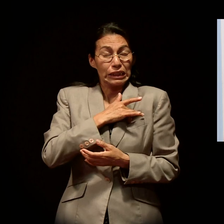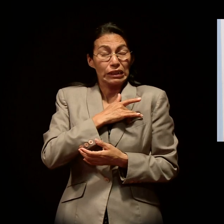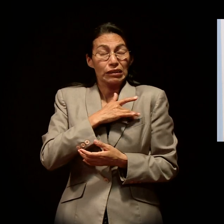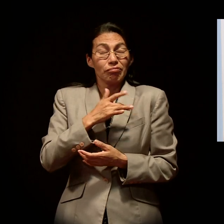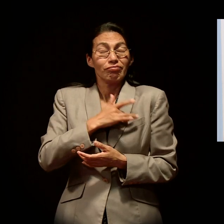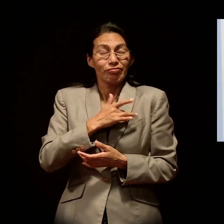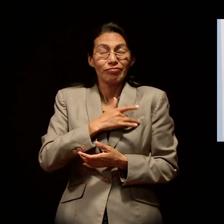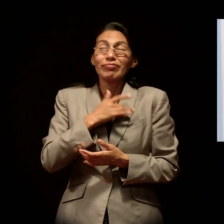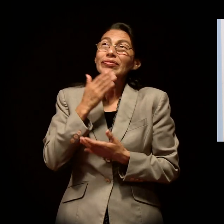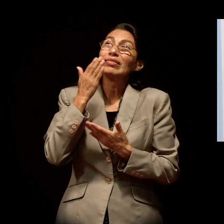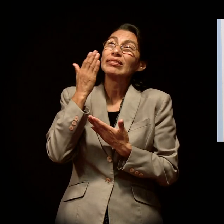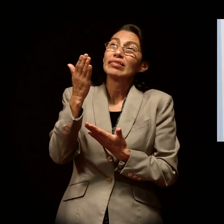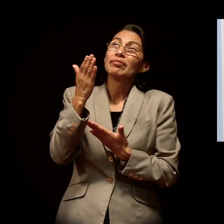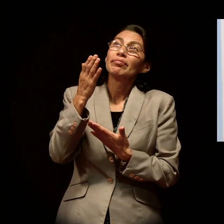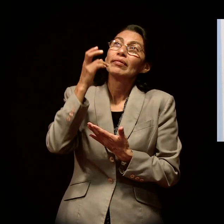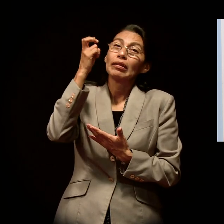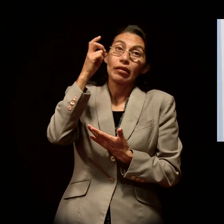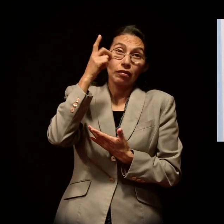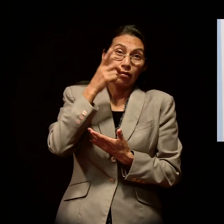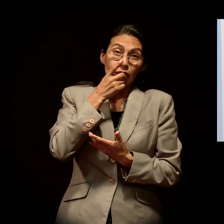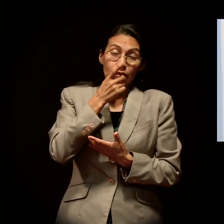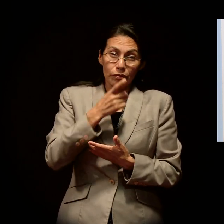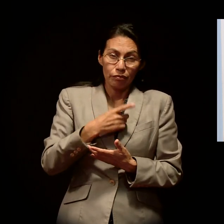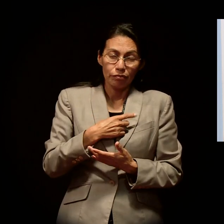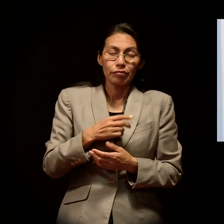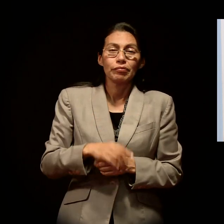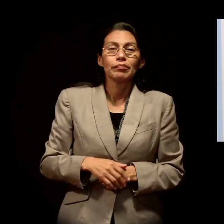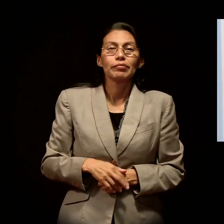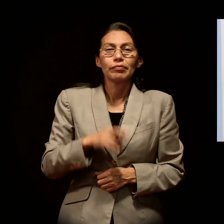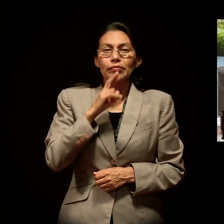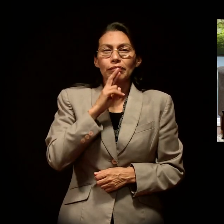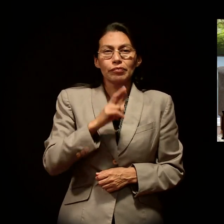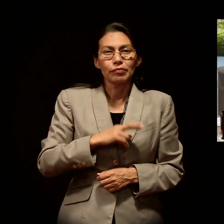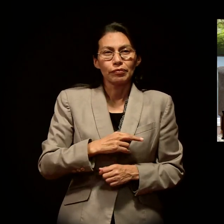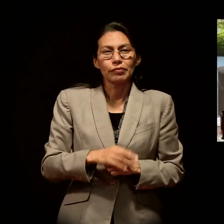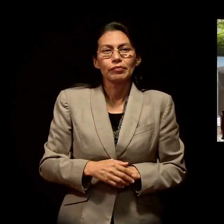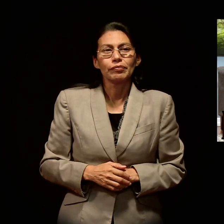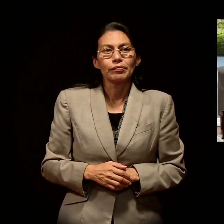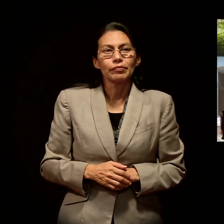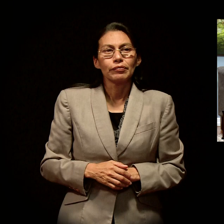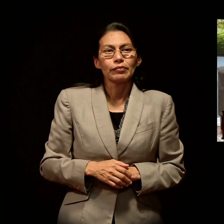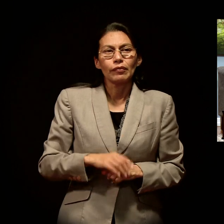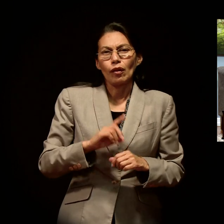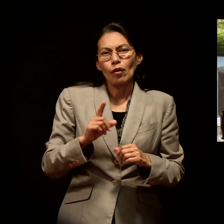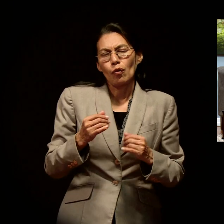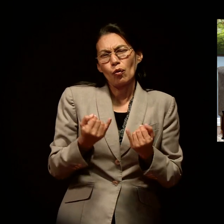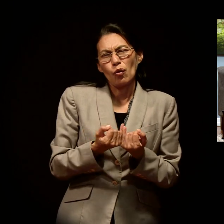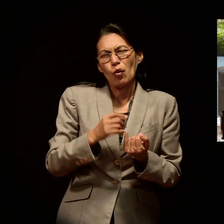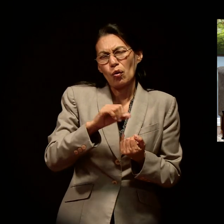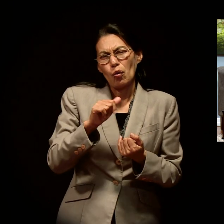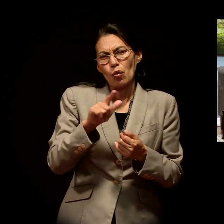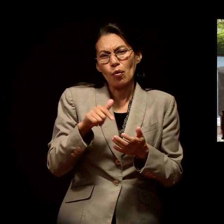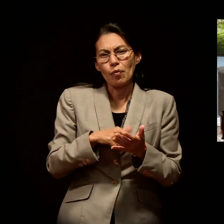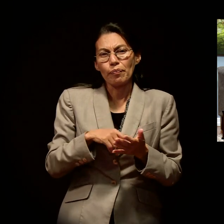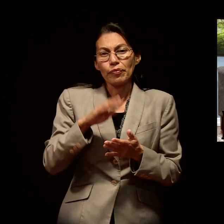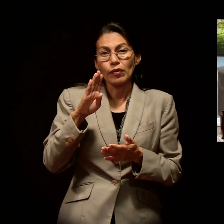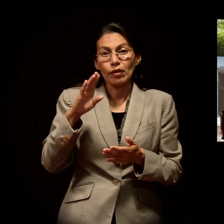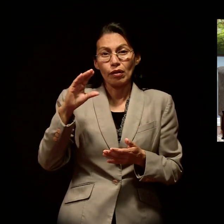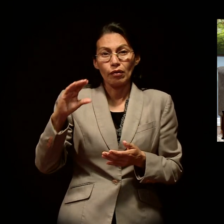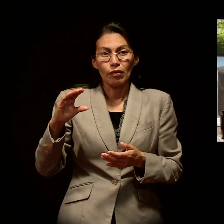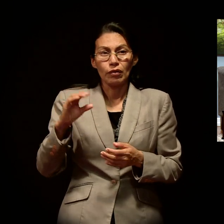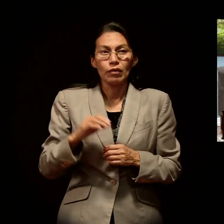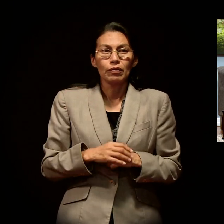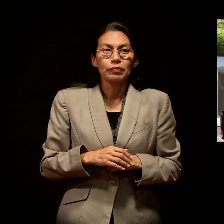las peticiones de tu corazón también pastor ocurrió otro incidente cuando nos tocó ir a Baja